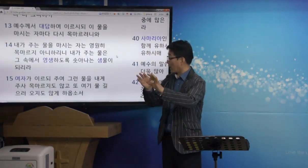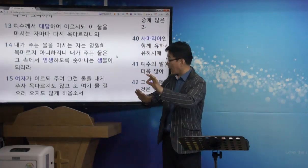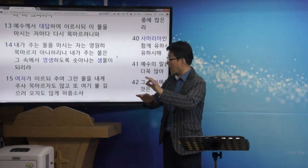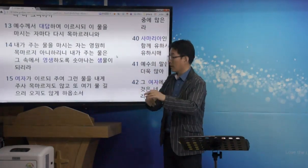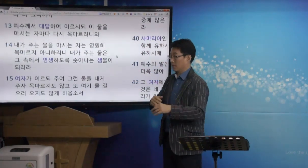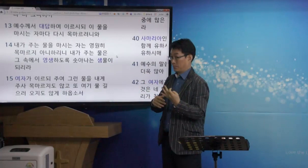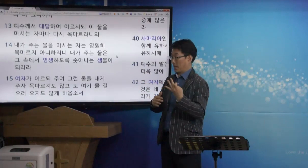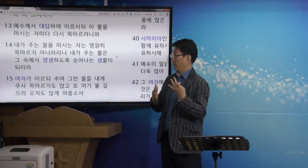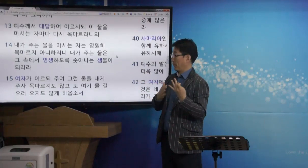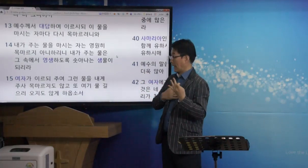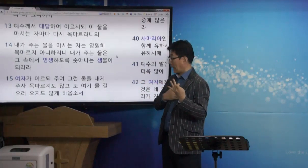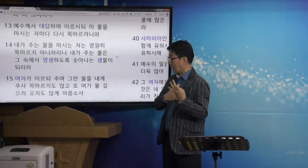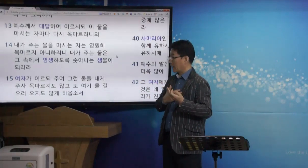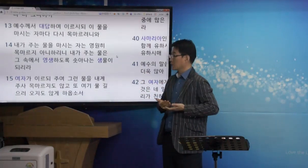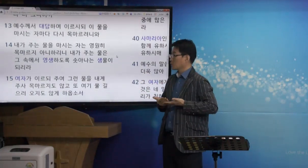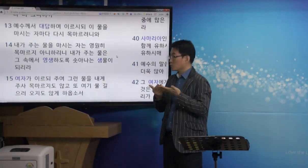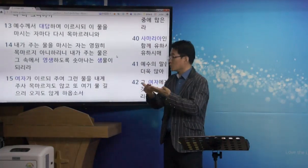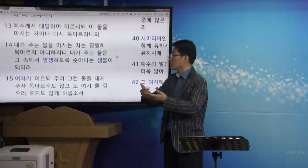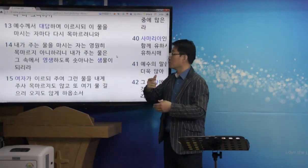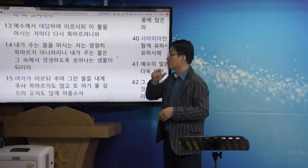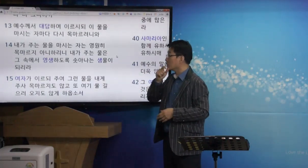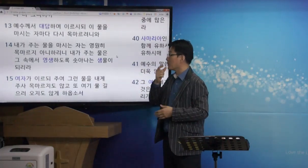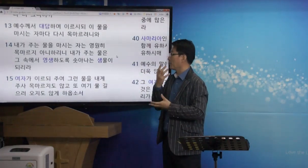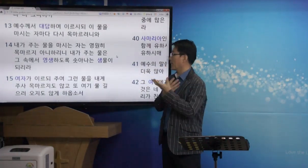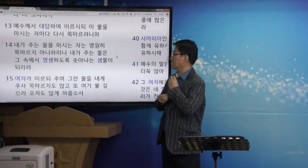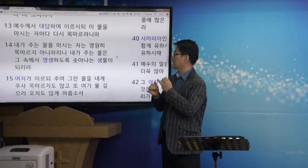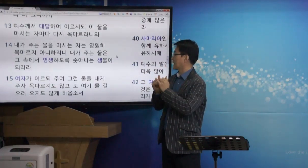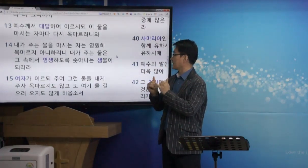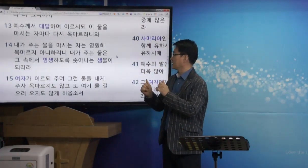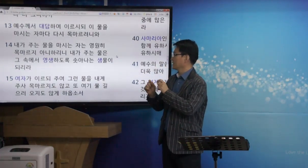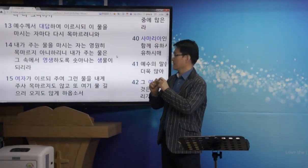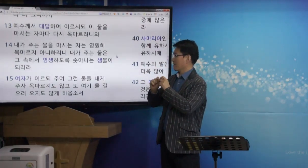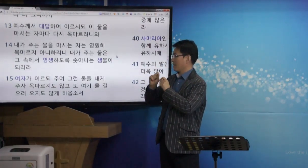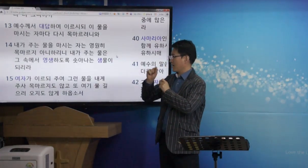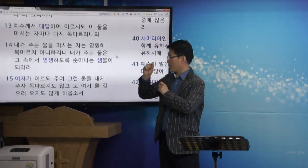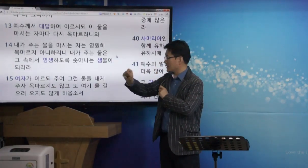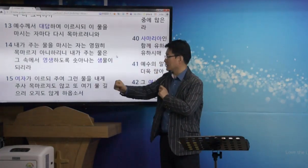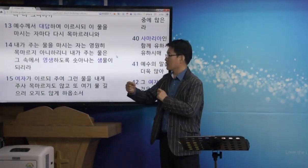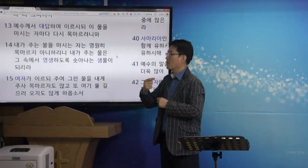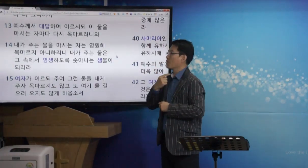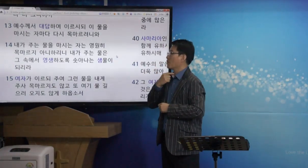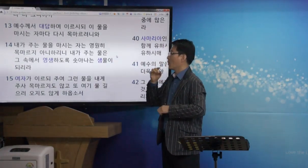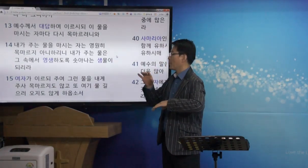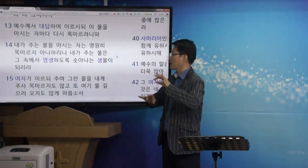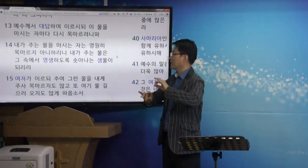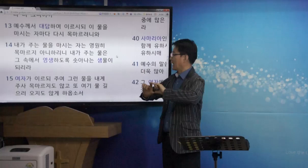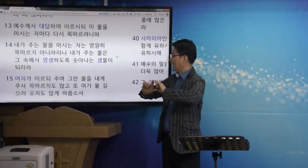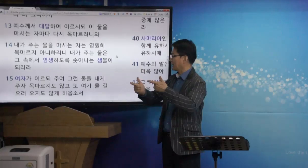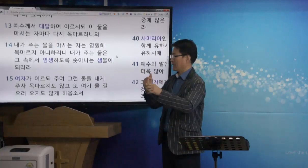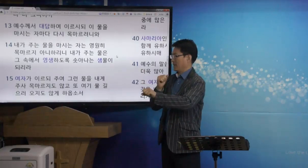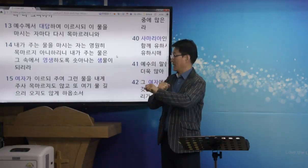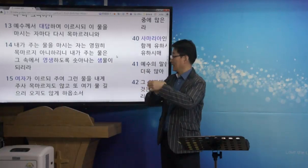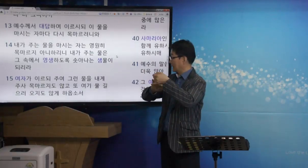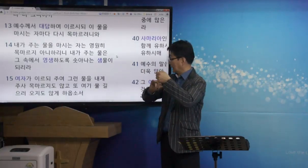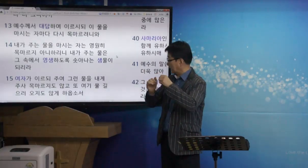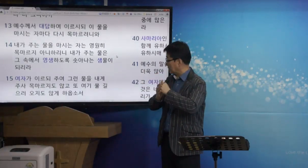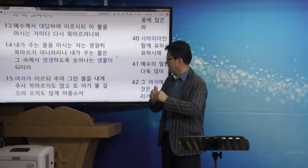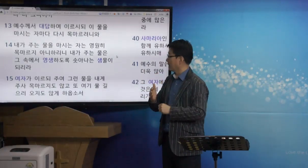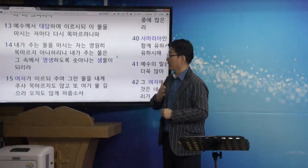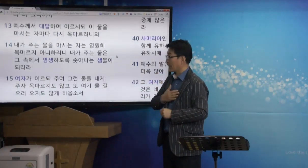목마르게 되지만 내가 주는 물을 마시는 자는 영원히 목마르지 아니하리니